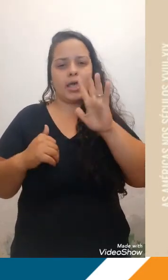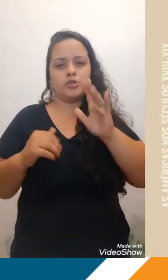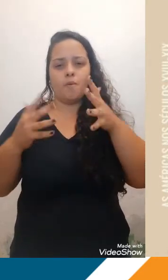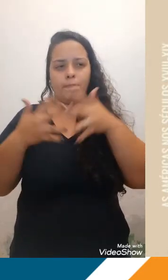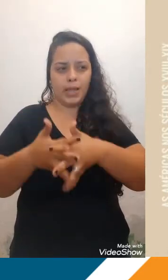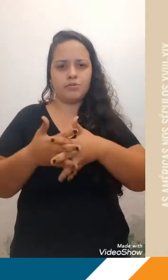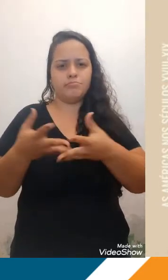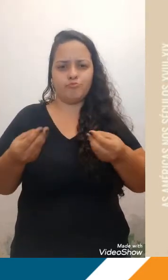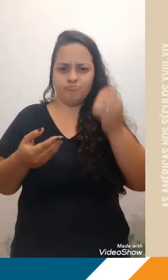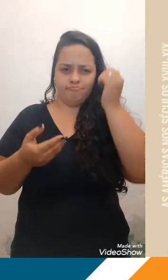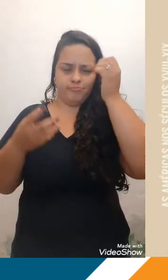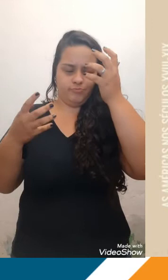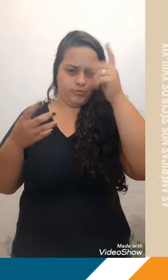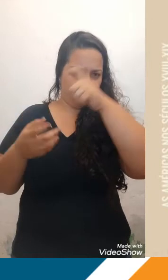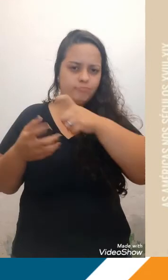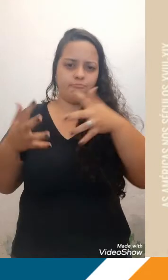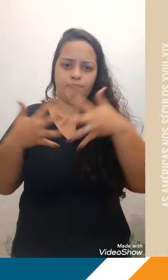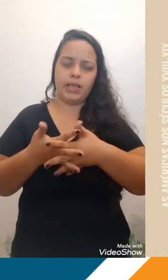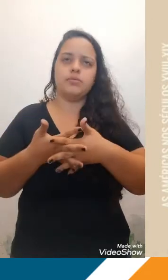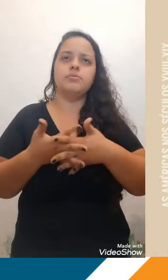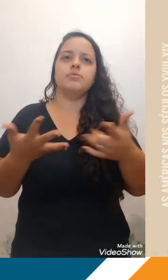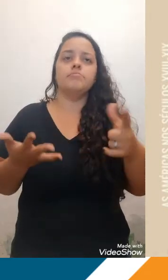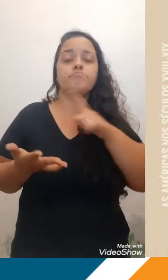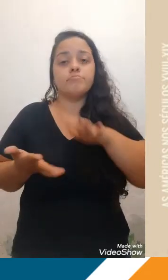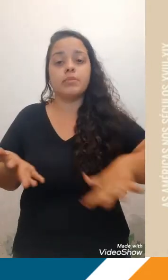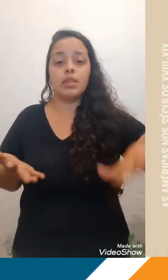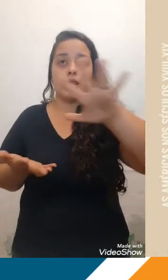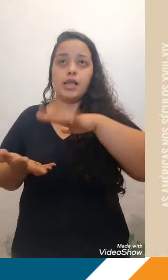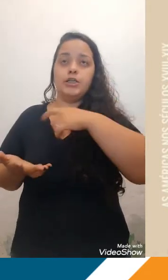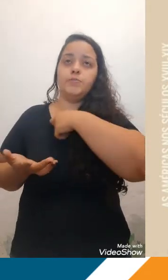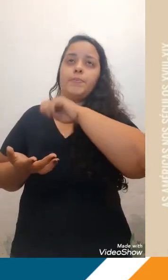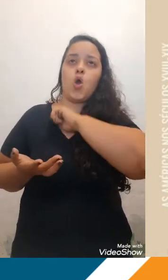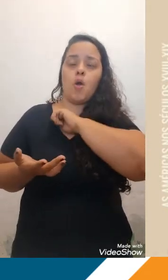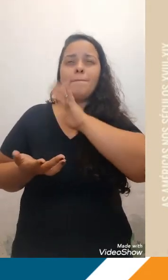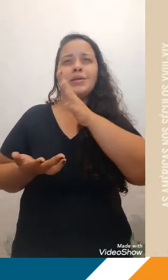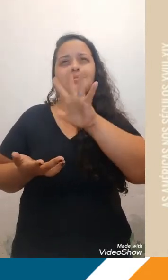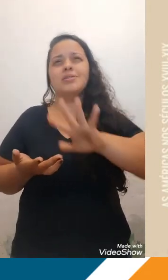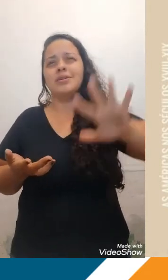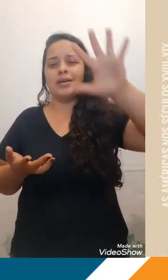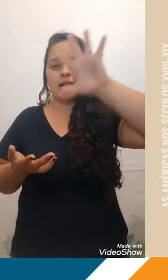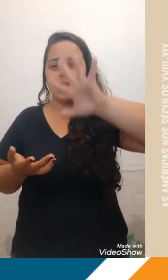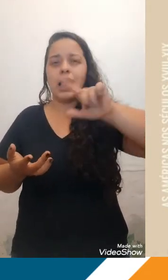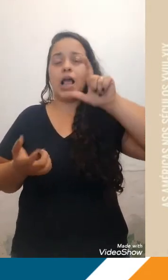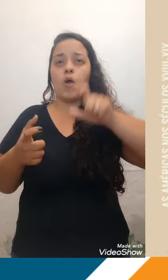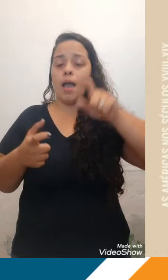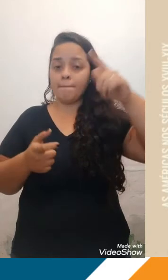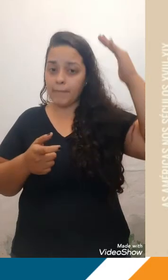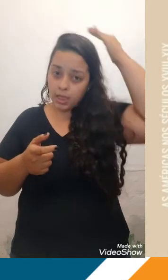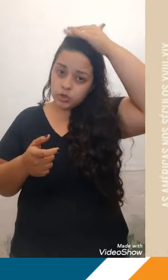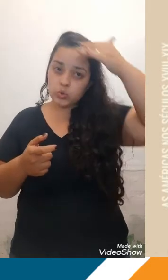Um pouco não, bem mais complexa. O território espanhol, ele se estendia desde a região do